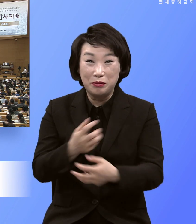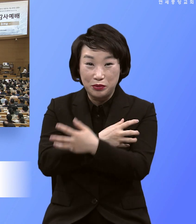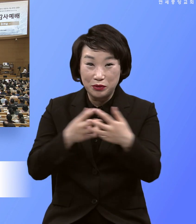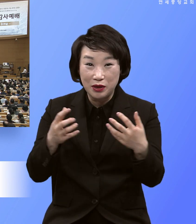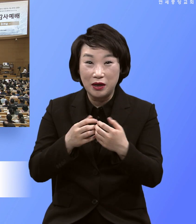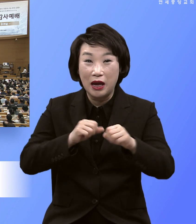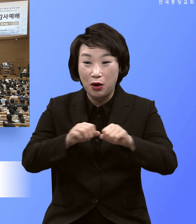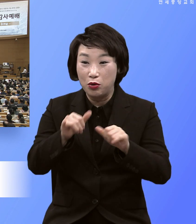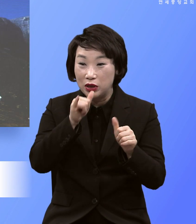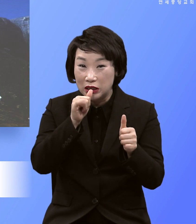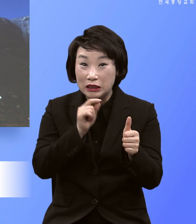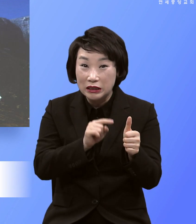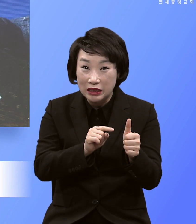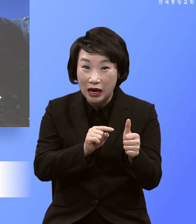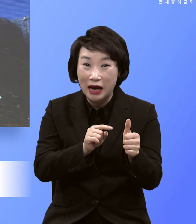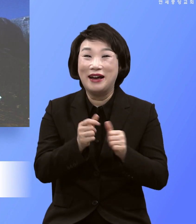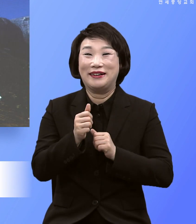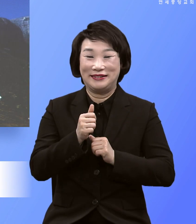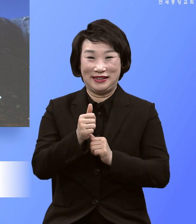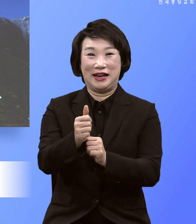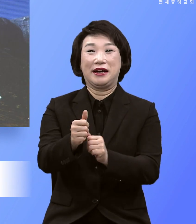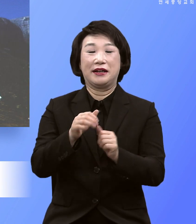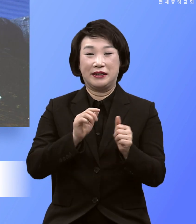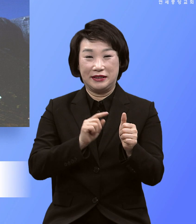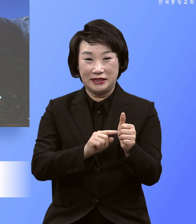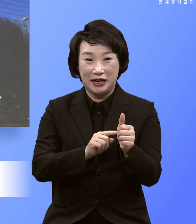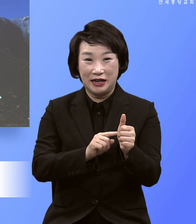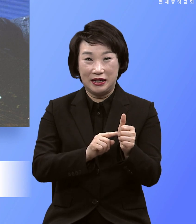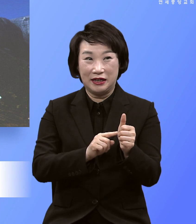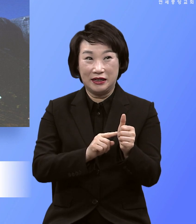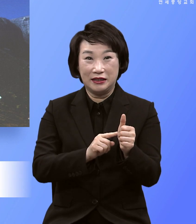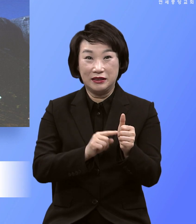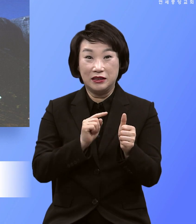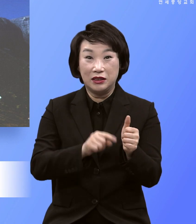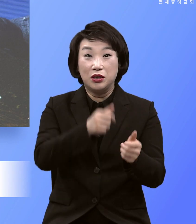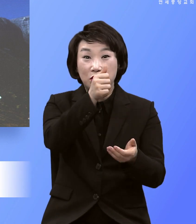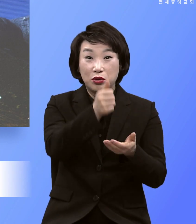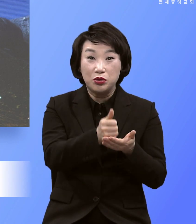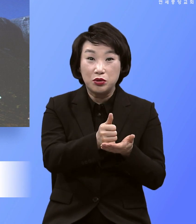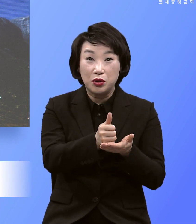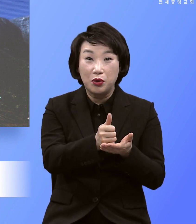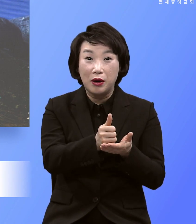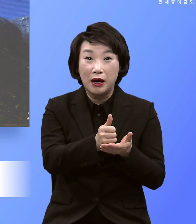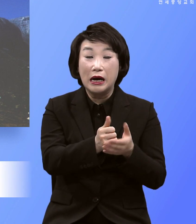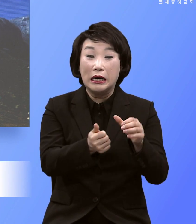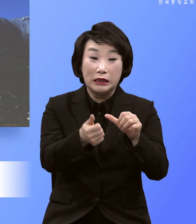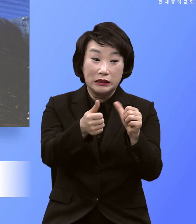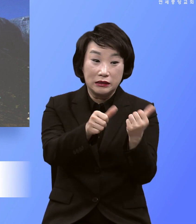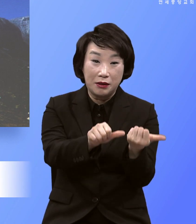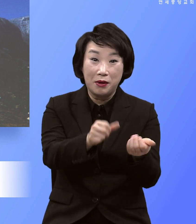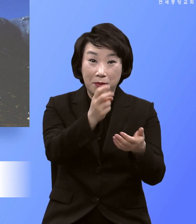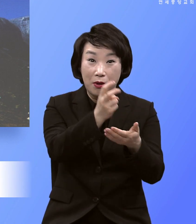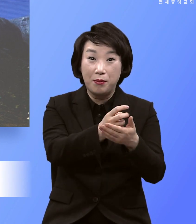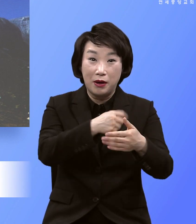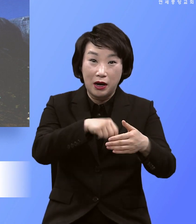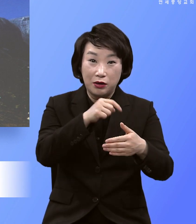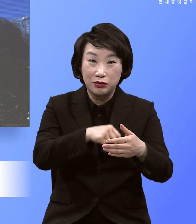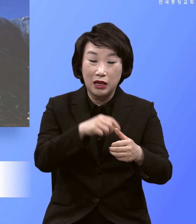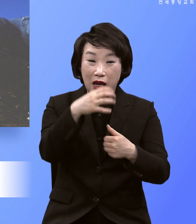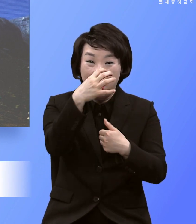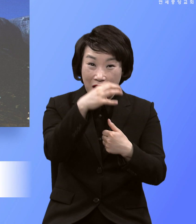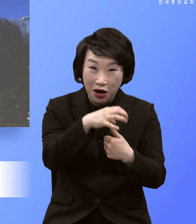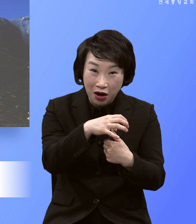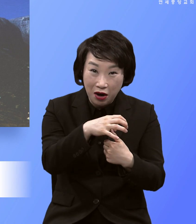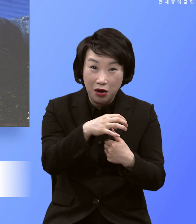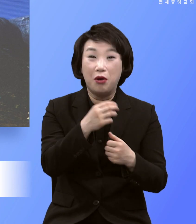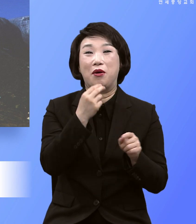풍요롭게 하느냐에 따라서 그 사람이 죄와 사망의 법에